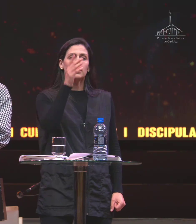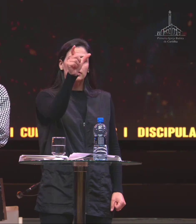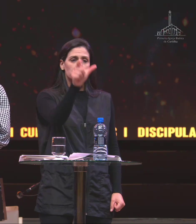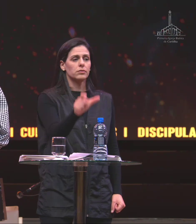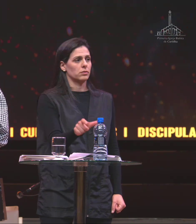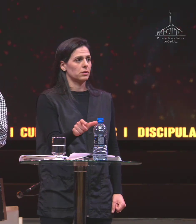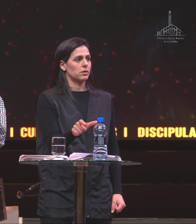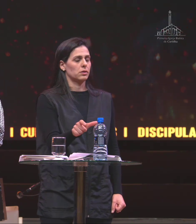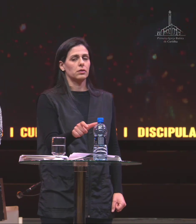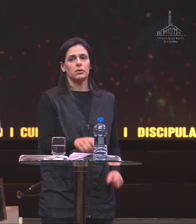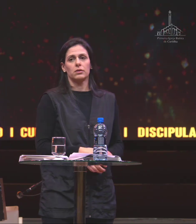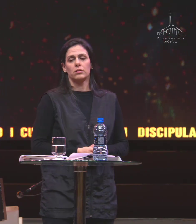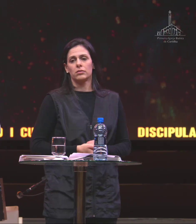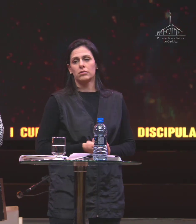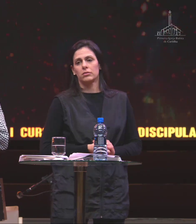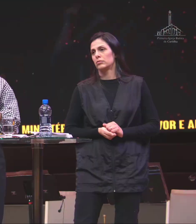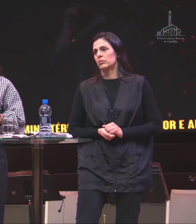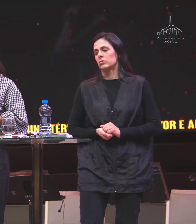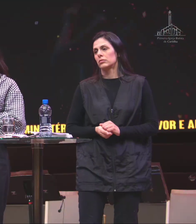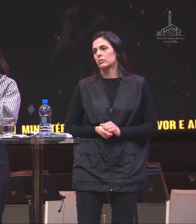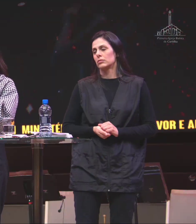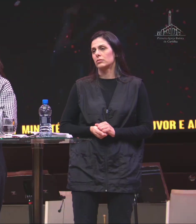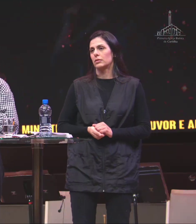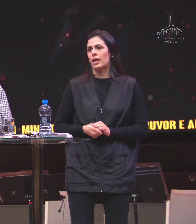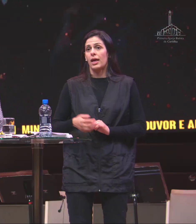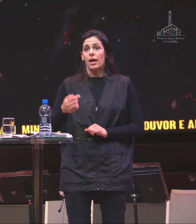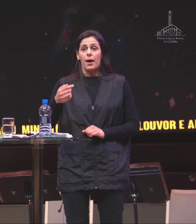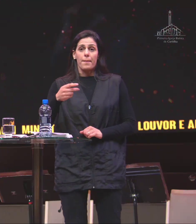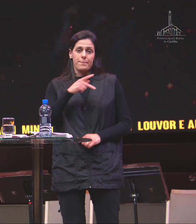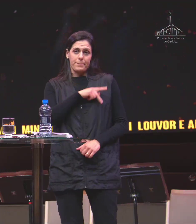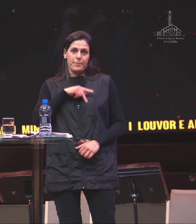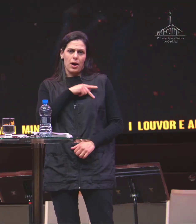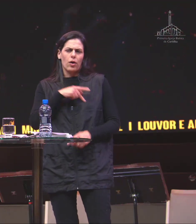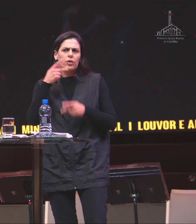igreja com problemas, onde tem pessoas...